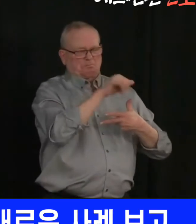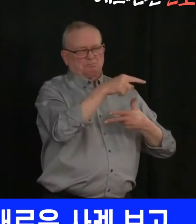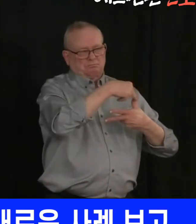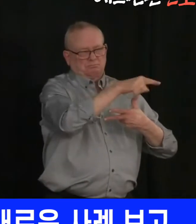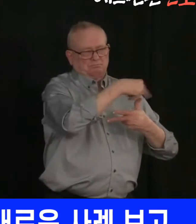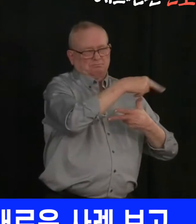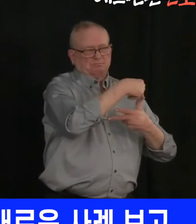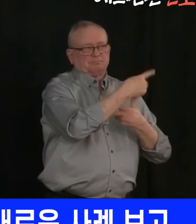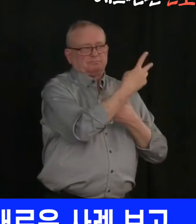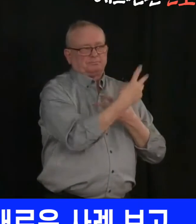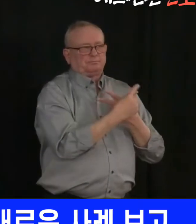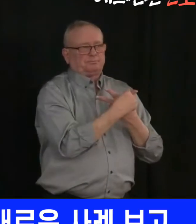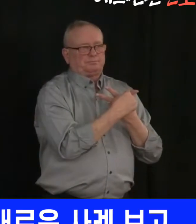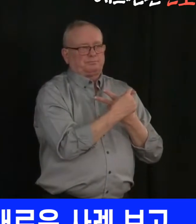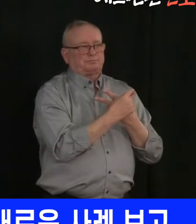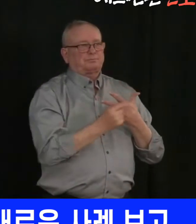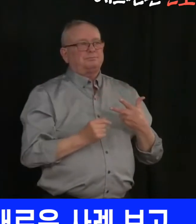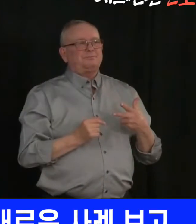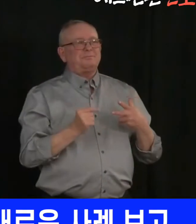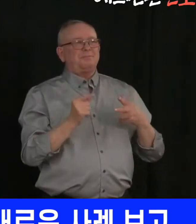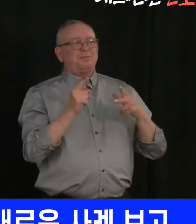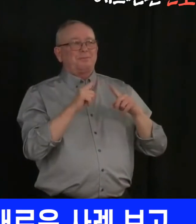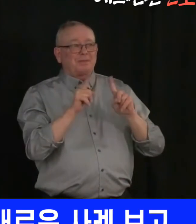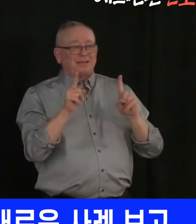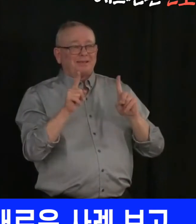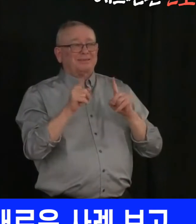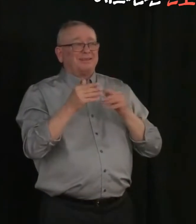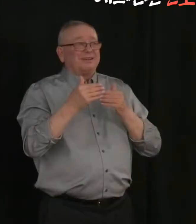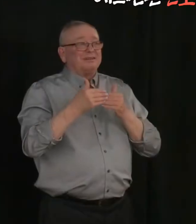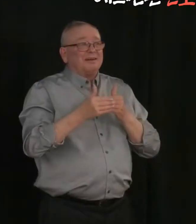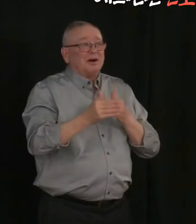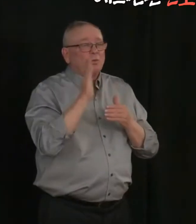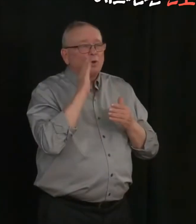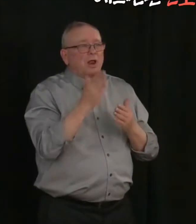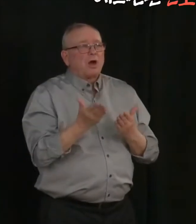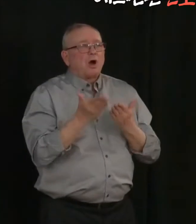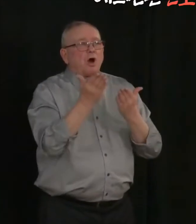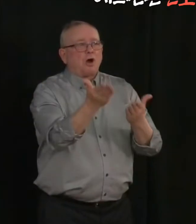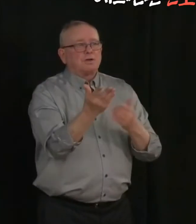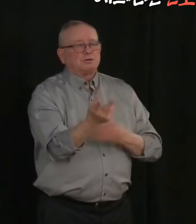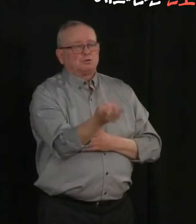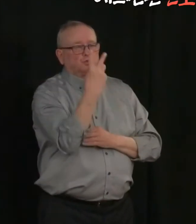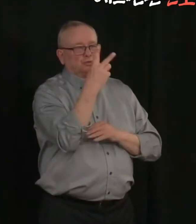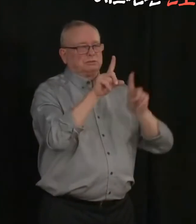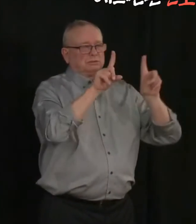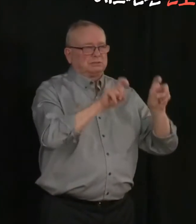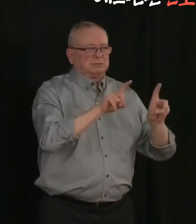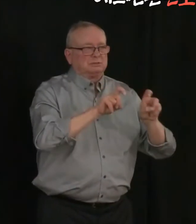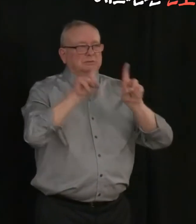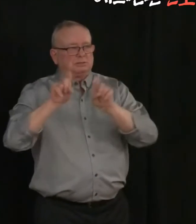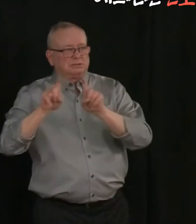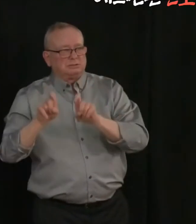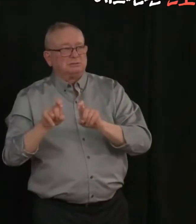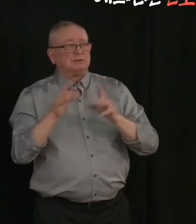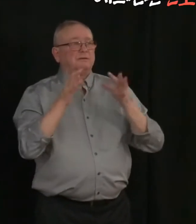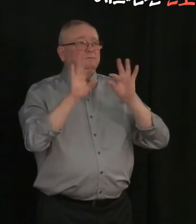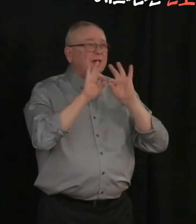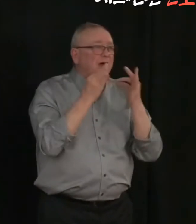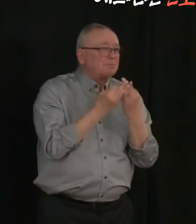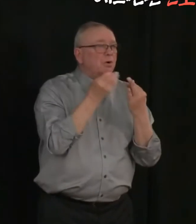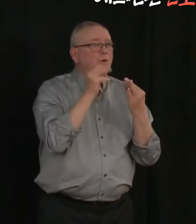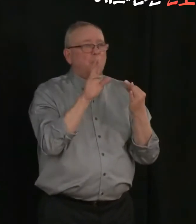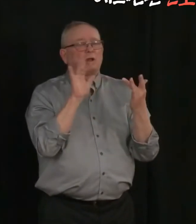총 5,457건이 우려의 변종과 관련이 있습니다. 흰쇼 박사는 현재까지 확인된 모든 변종